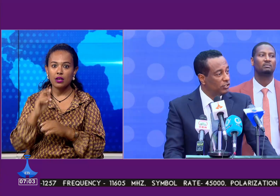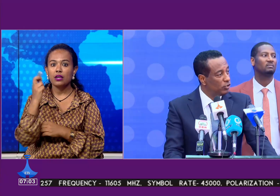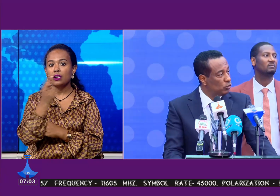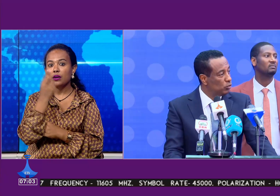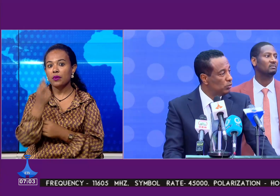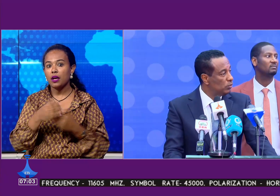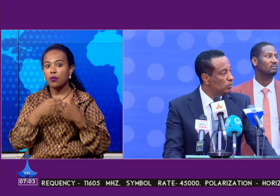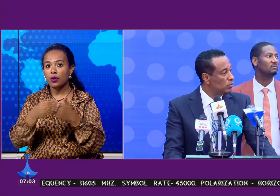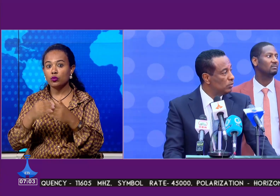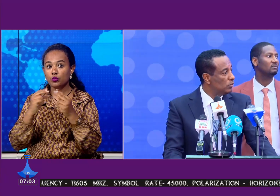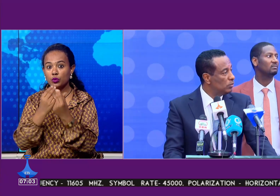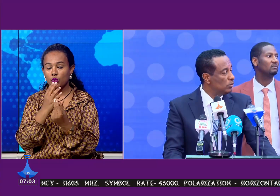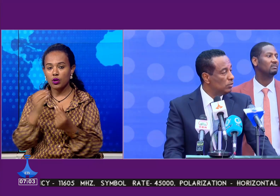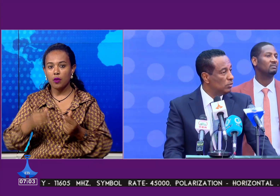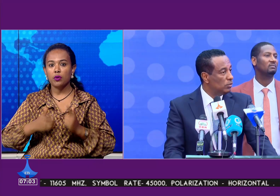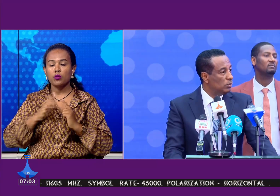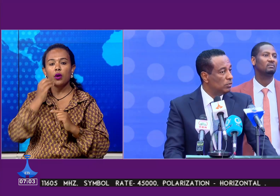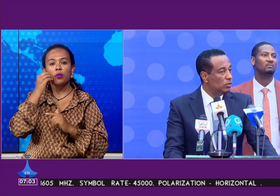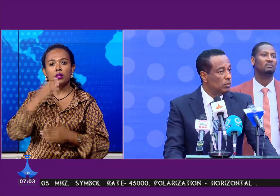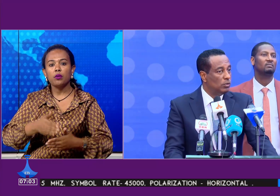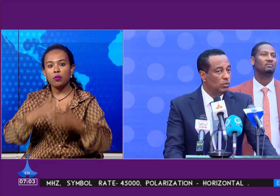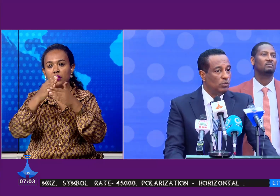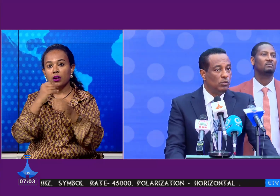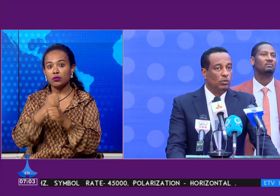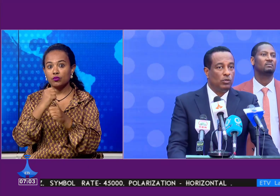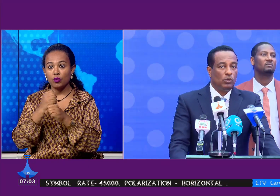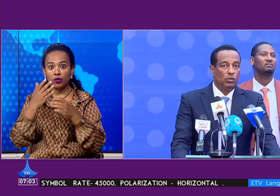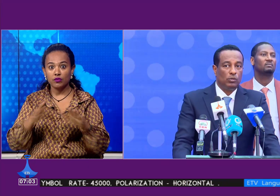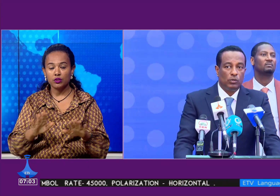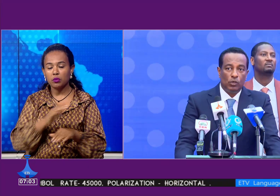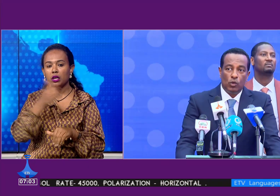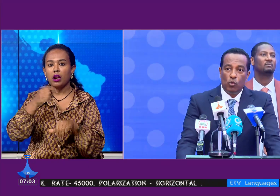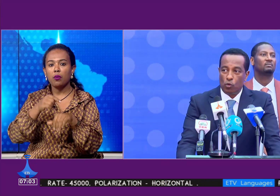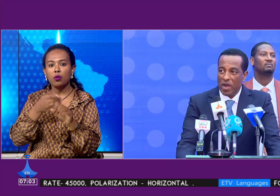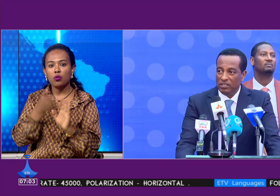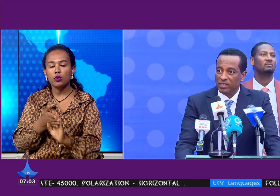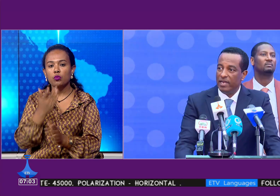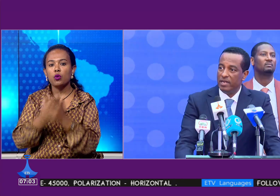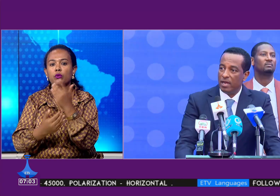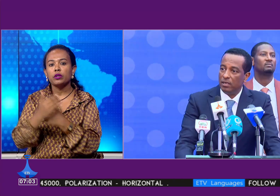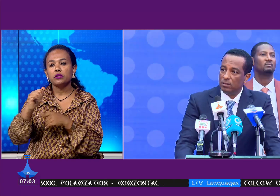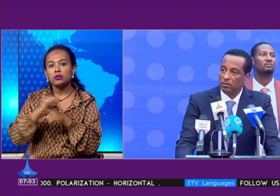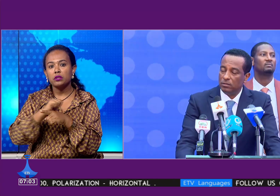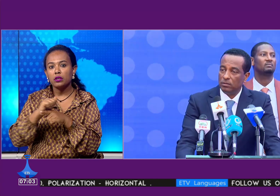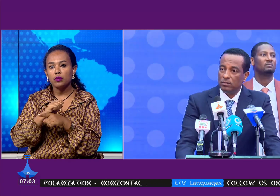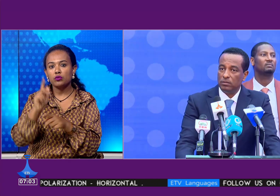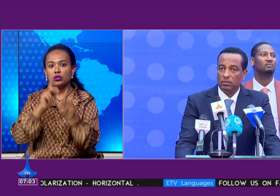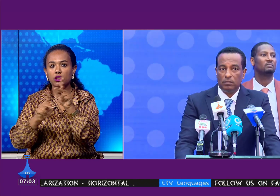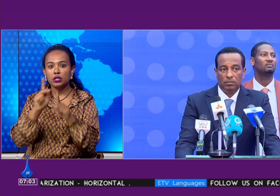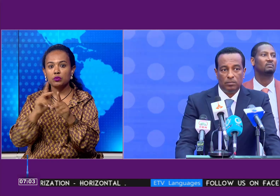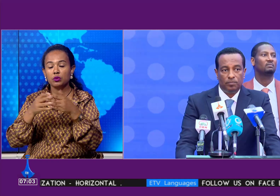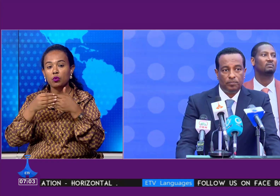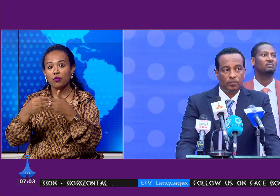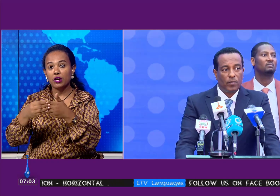አመራሮች ቢሮና የመኖሪያ ቤት ግንባታ ተሰርቷል። በሌላ በኩል ደግሞ ውይይትና ስልጠናዎችና የህዝብ